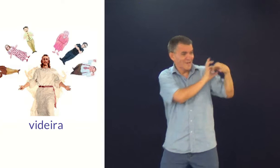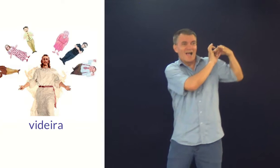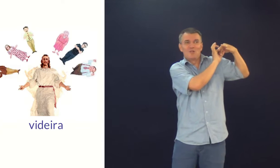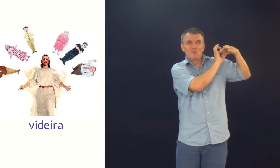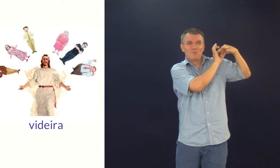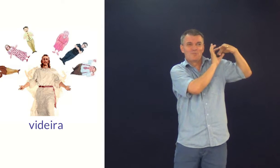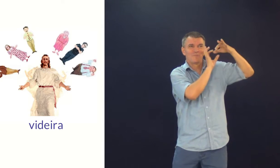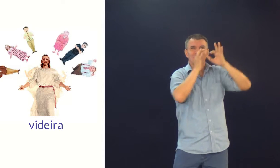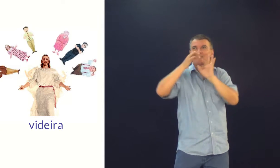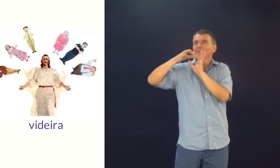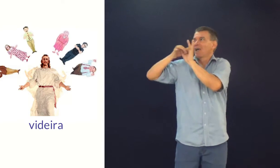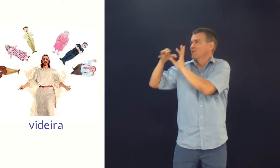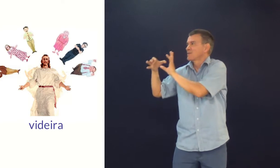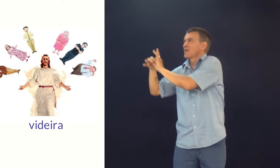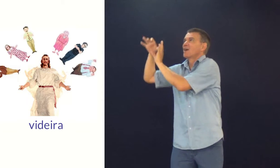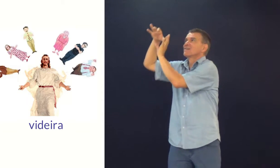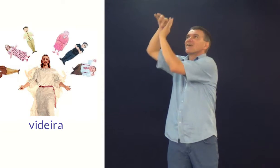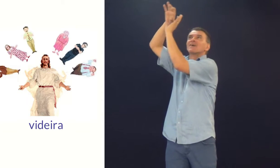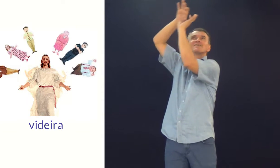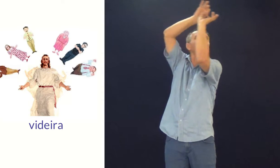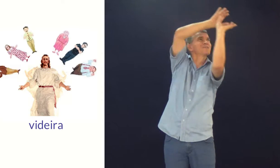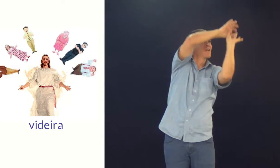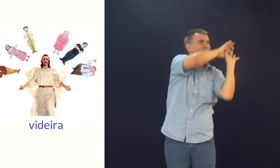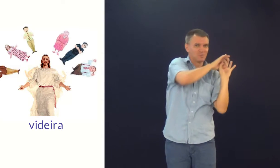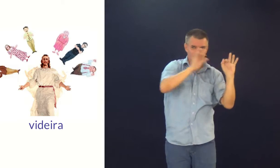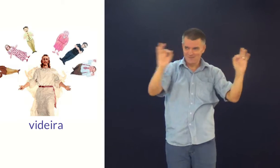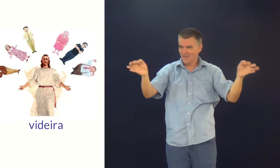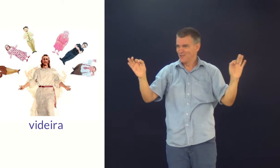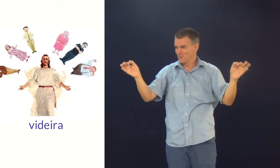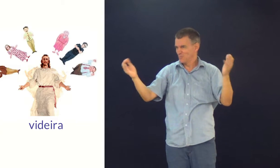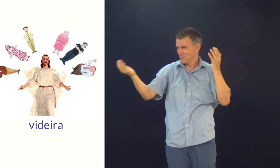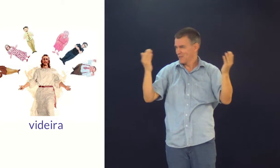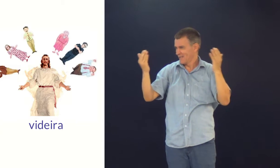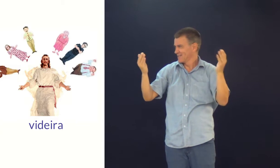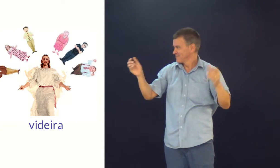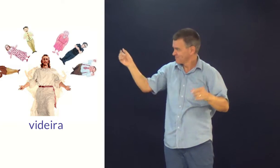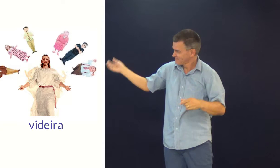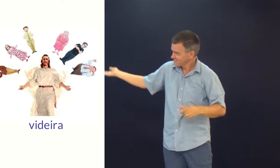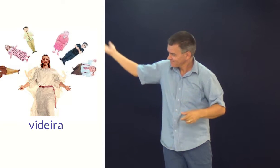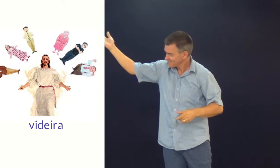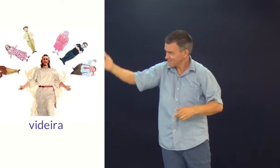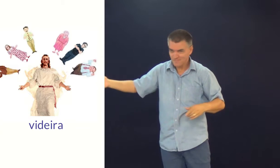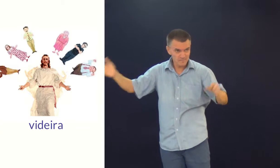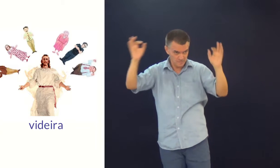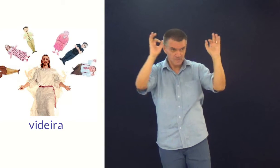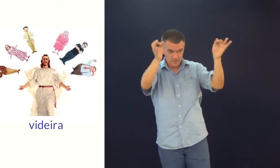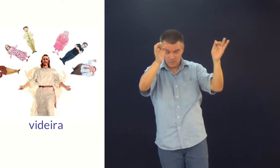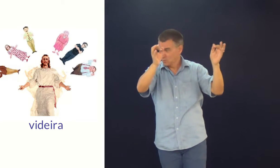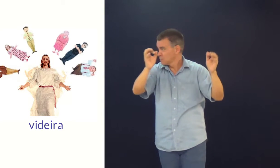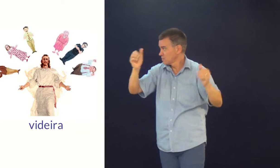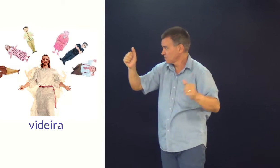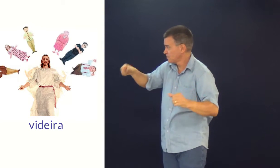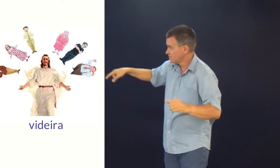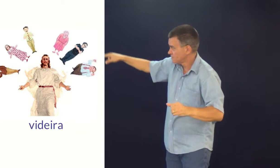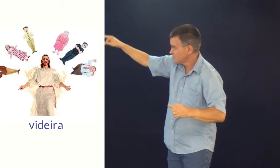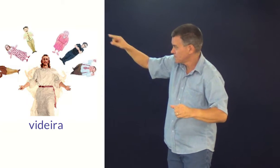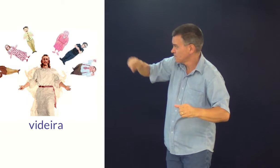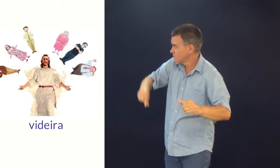demonstras jesus leu ele é videira é o tronco da árvore e ele une os ramos que são as